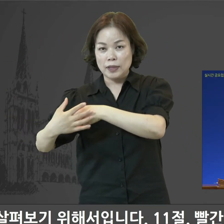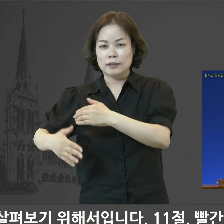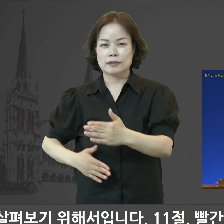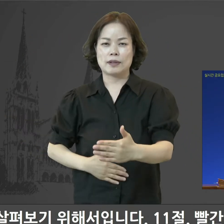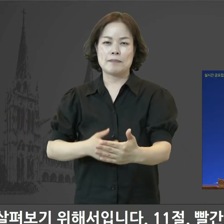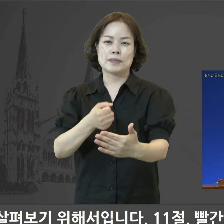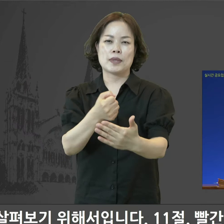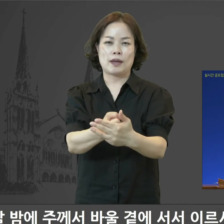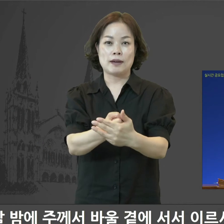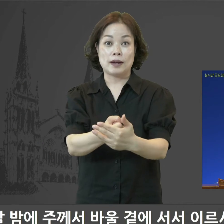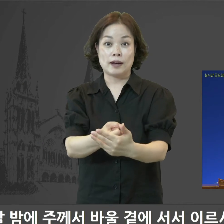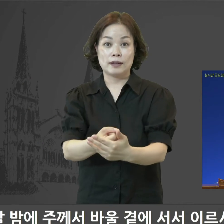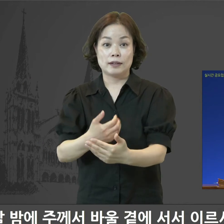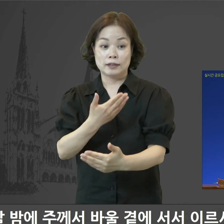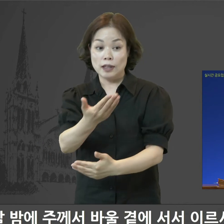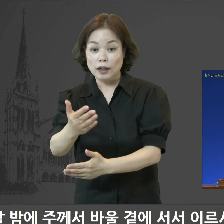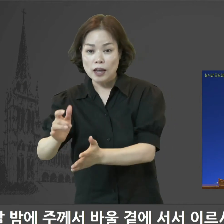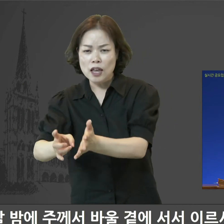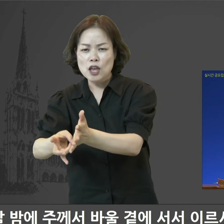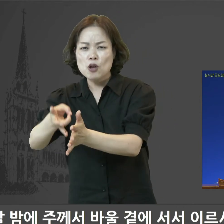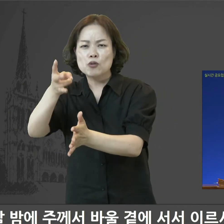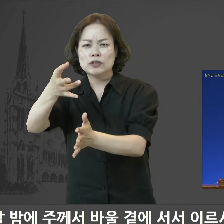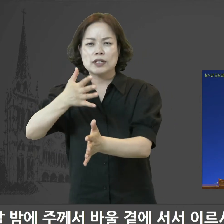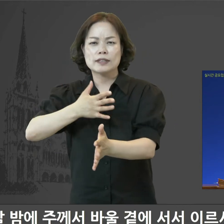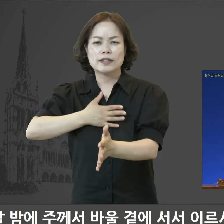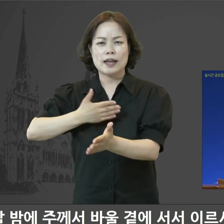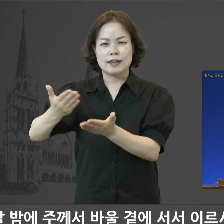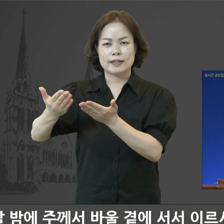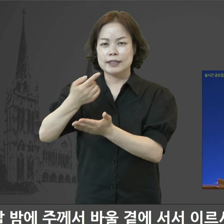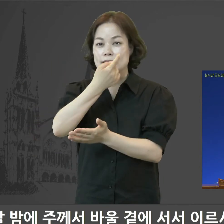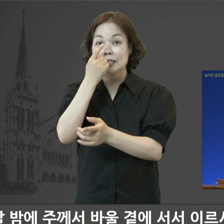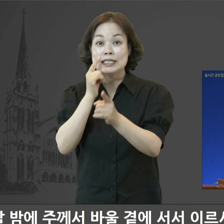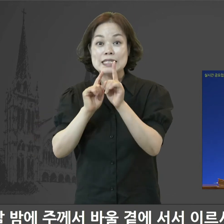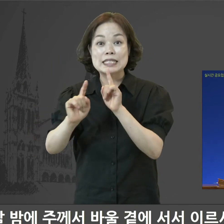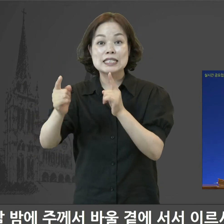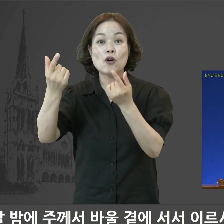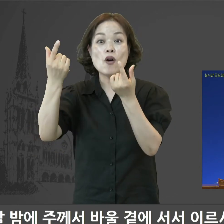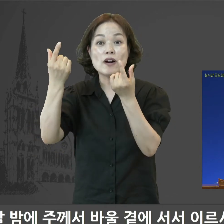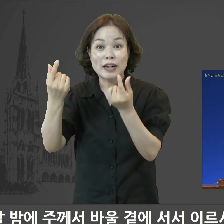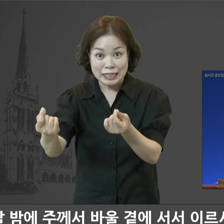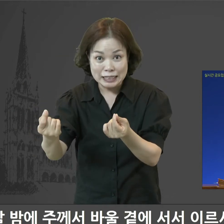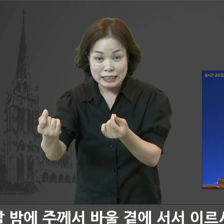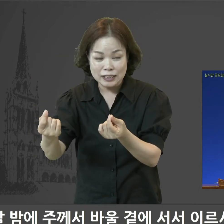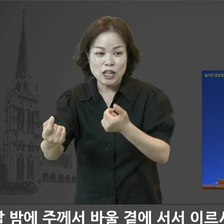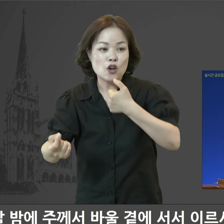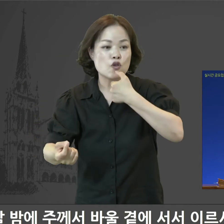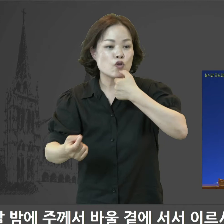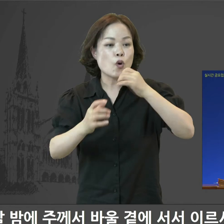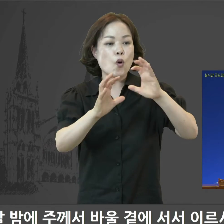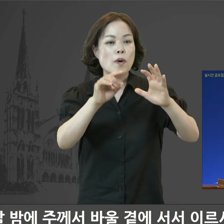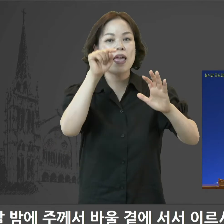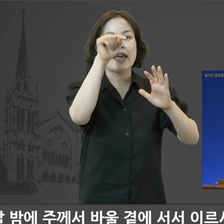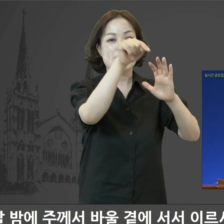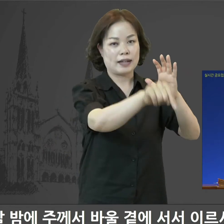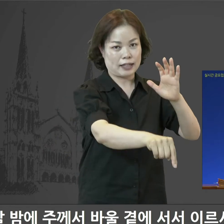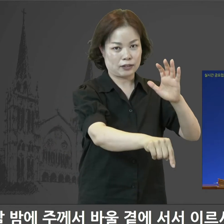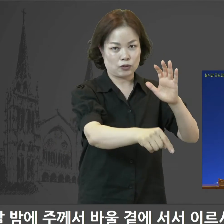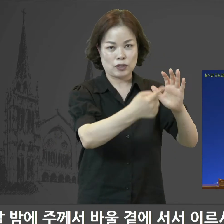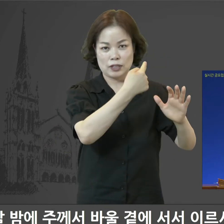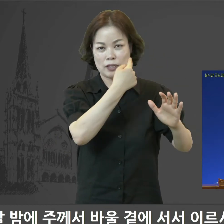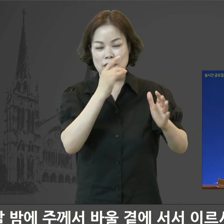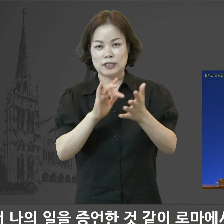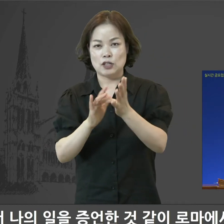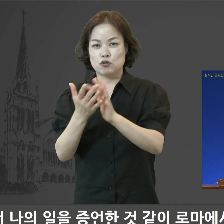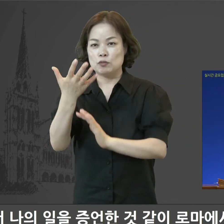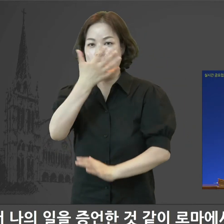담대하라, 내가 예루살렘에서 나의 일을 증언한 것 같이 로마에서도